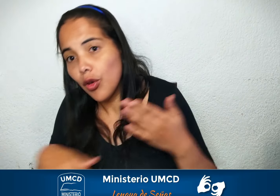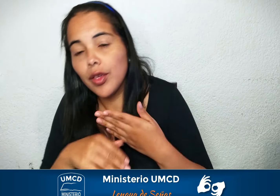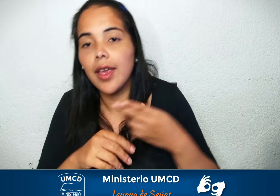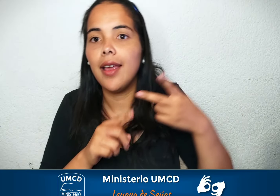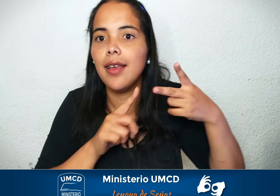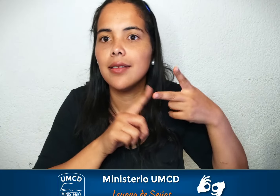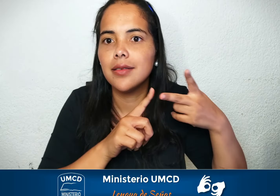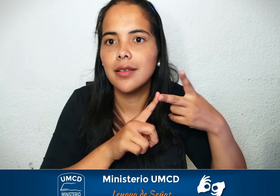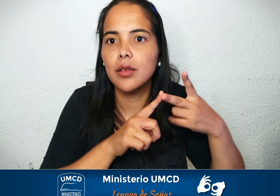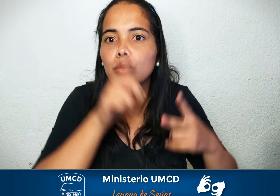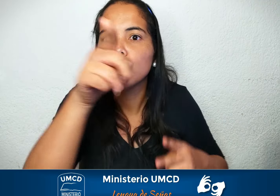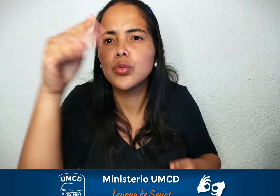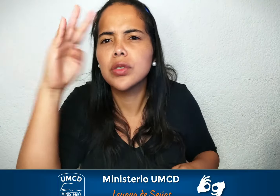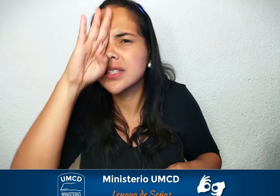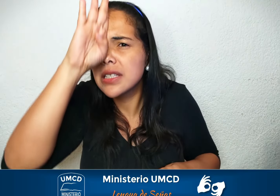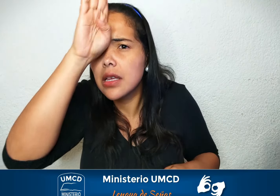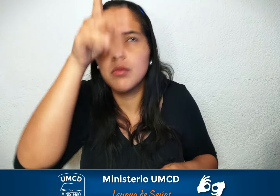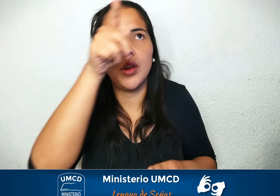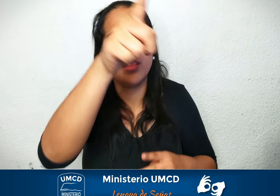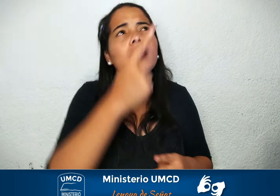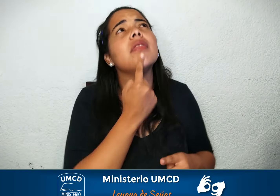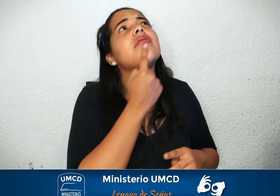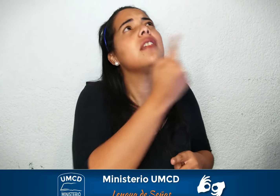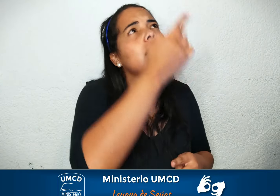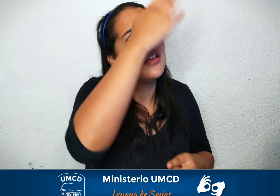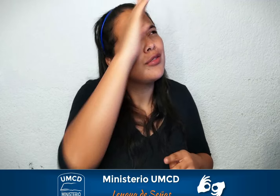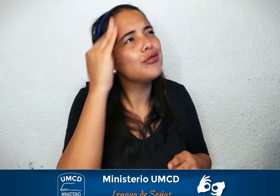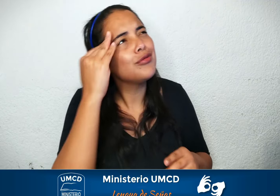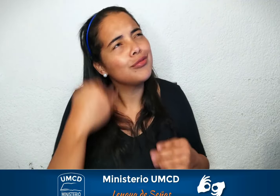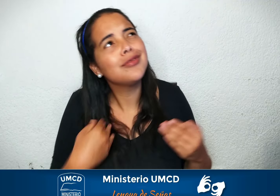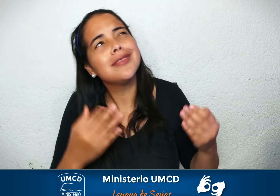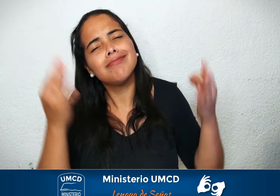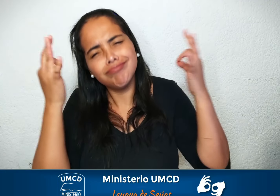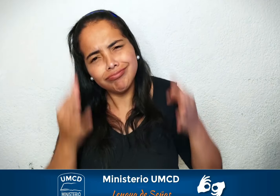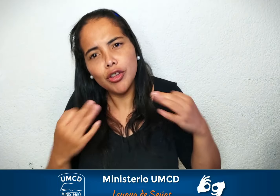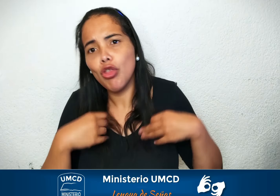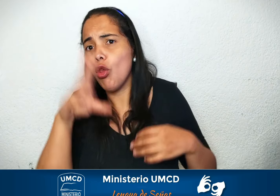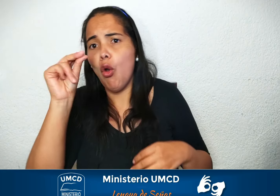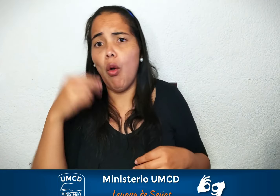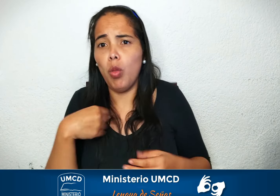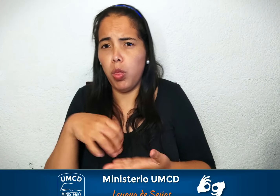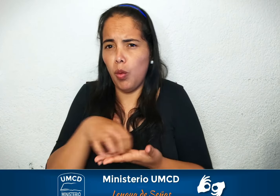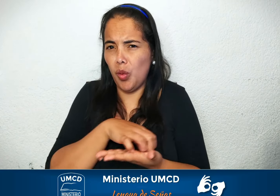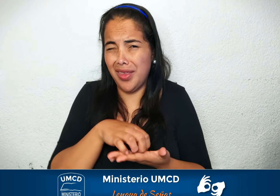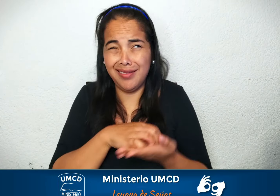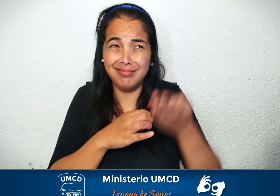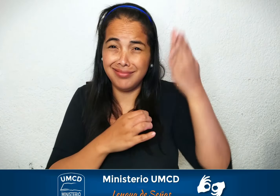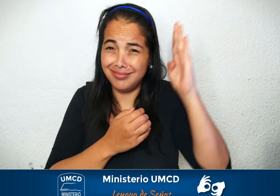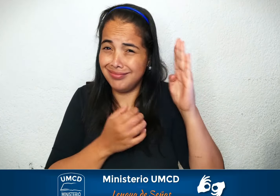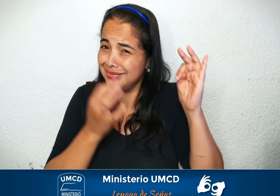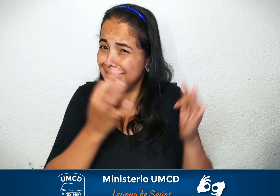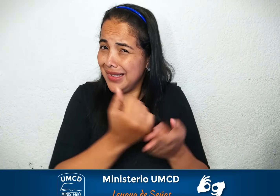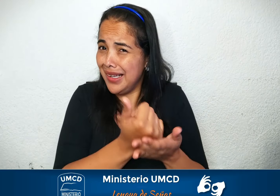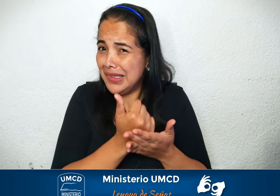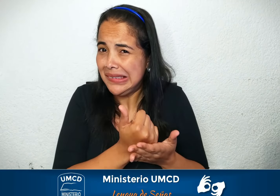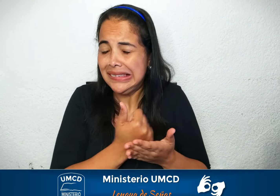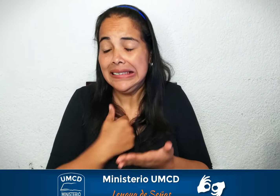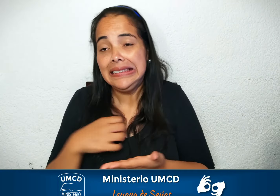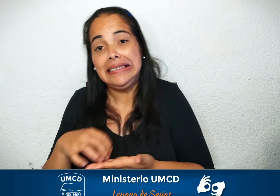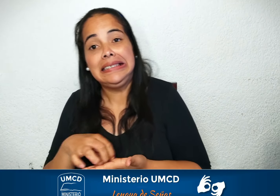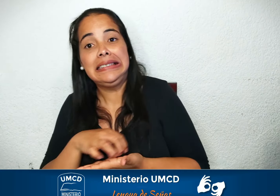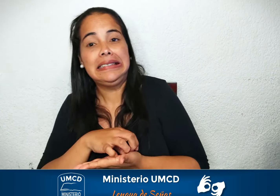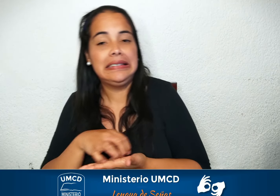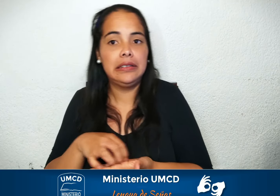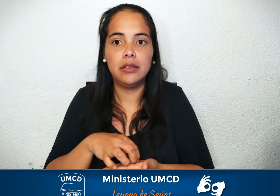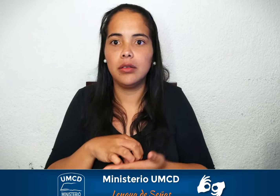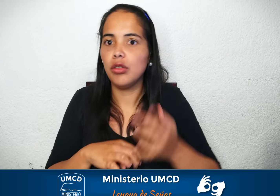entender quién es el que está con nosotros, quién es el que vela por nosotros, quién es el que lucha